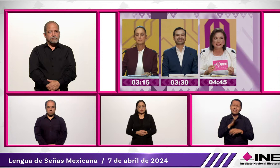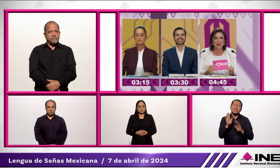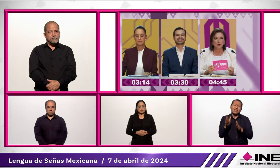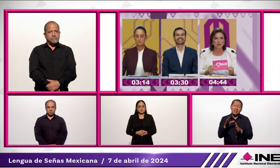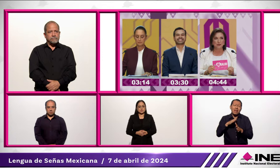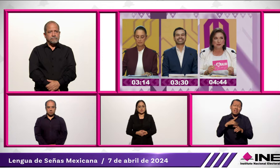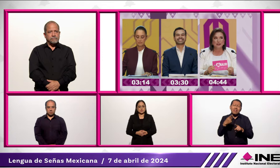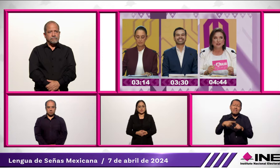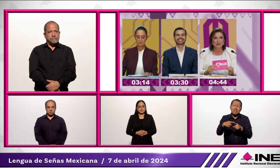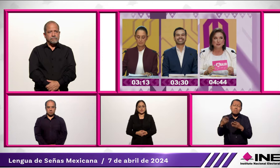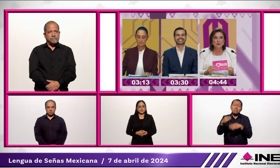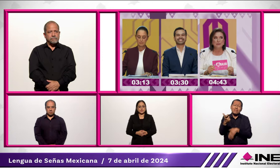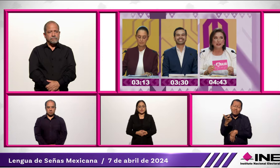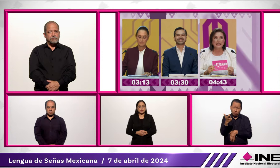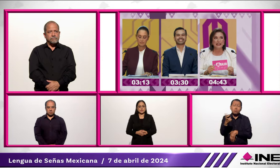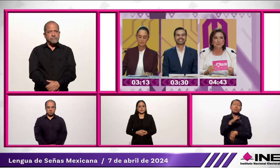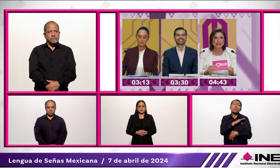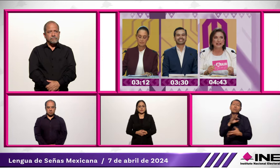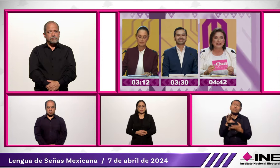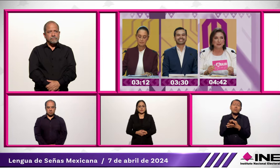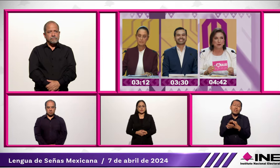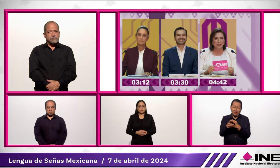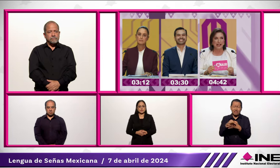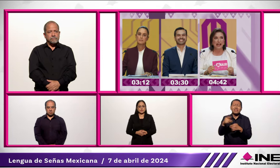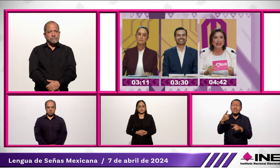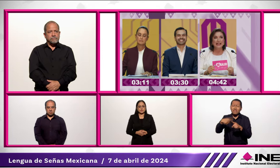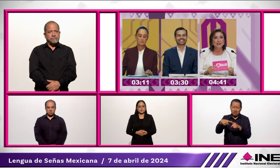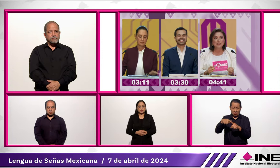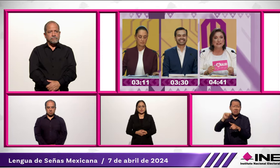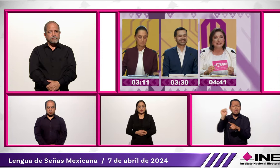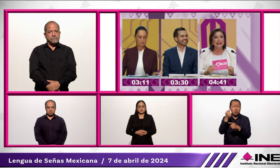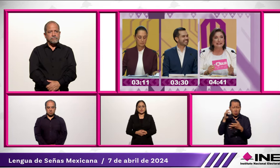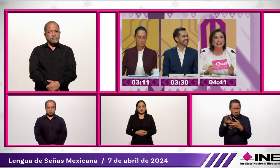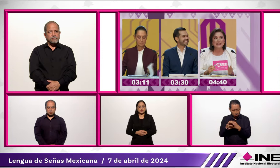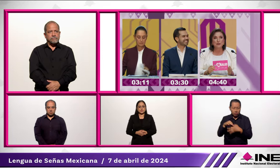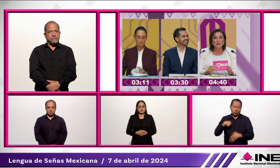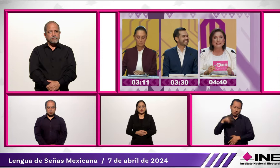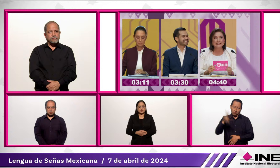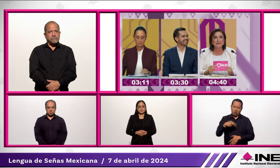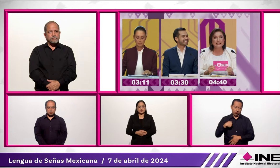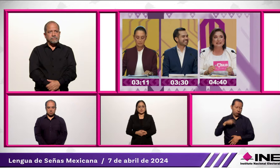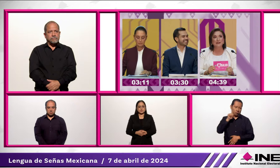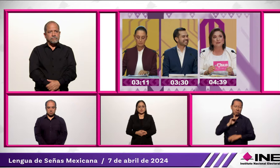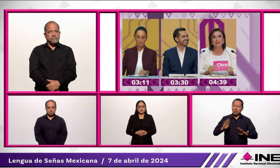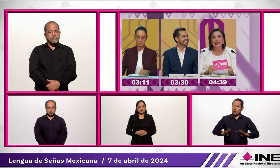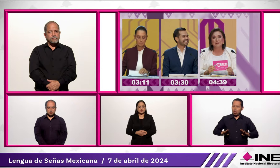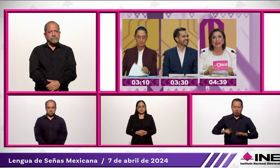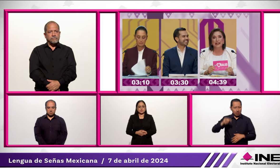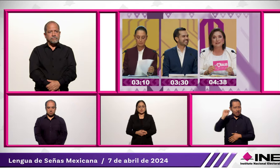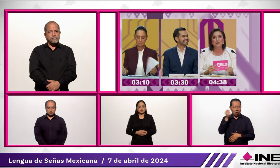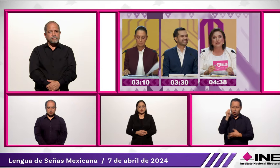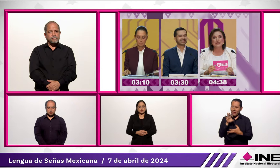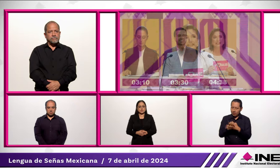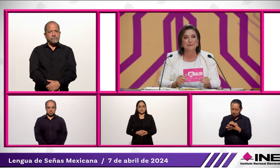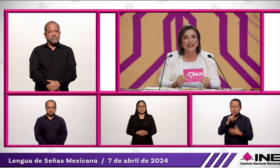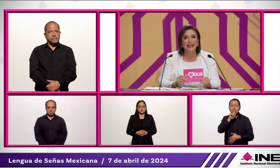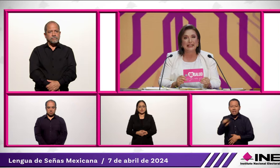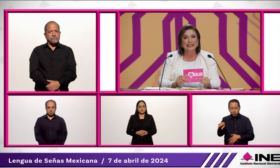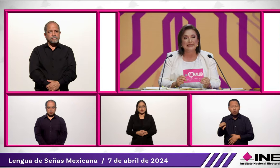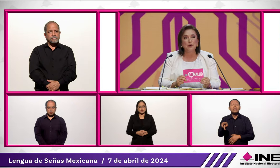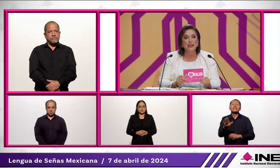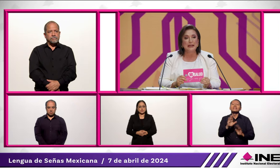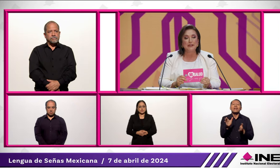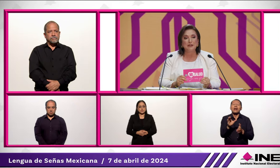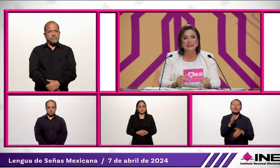el combate a la corrupción. Yo soy una mujer que le apuesta a la tecnología. Entonces, se destruyó el sistema de salud, Claudia, eso lo tienes que